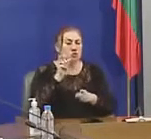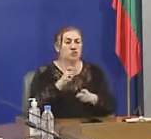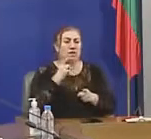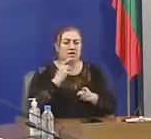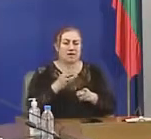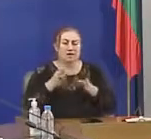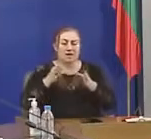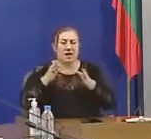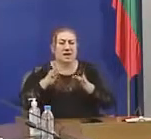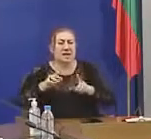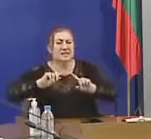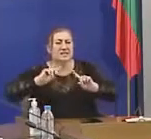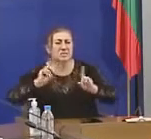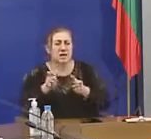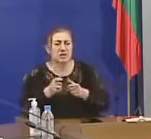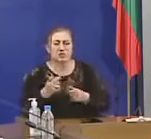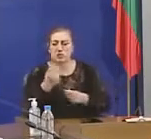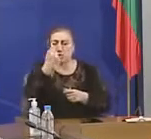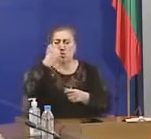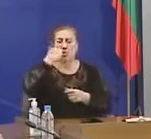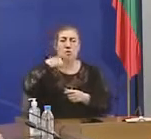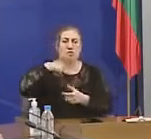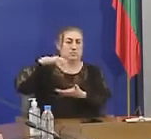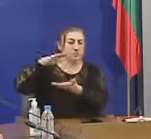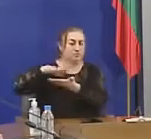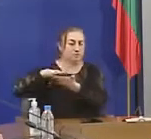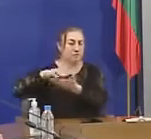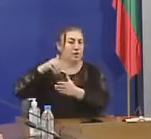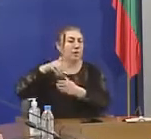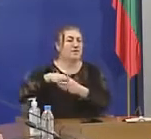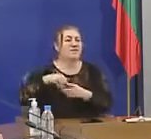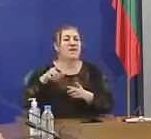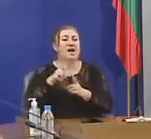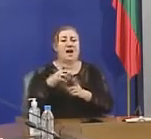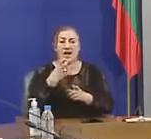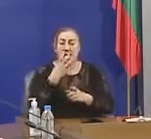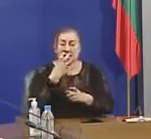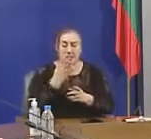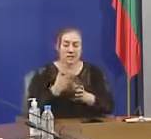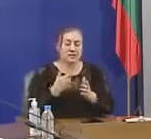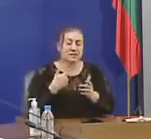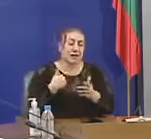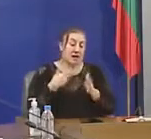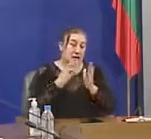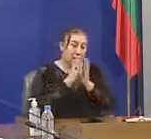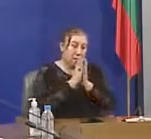триажната зала и да бъде закаран в реанимация. Апелът ни към всички.